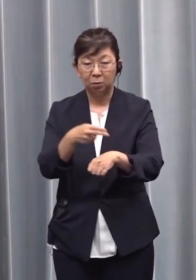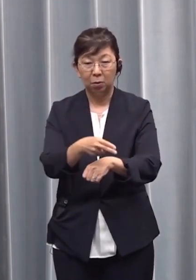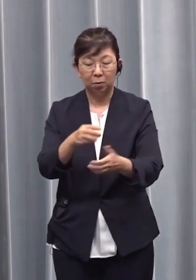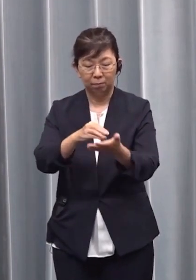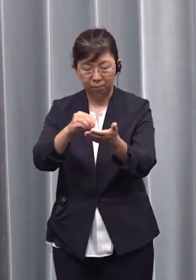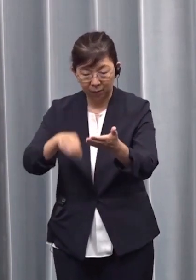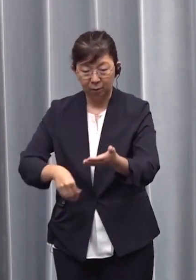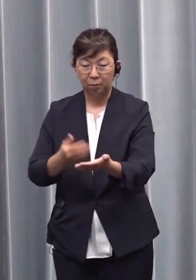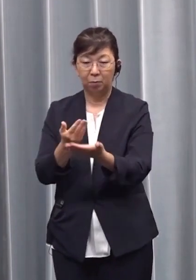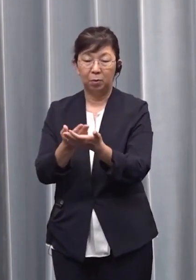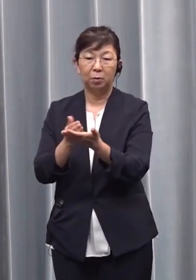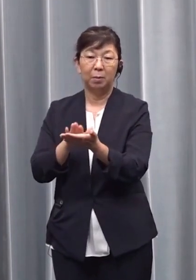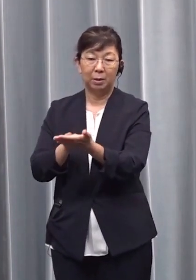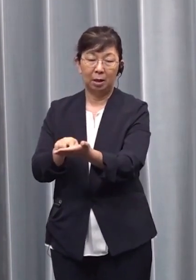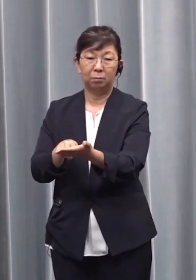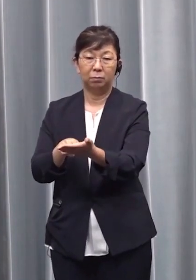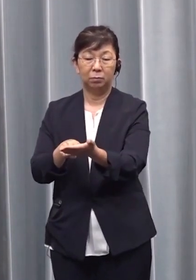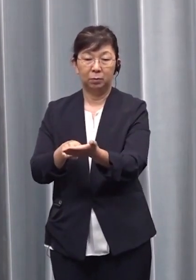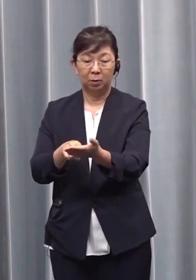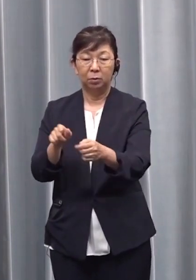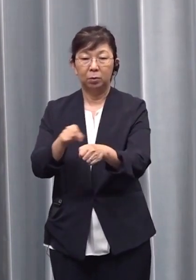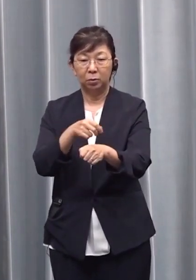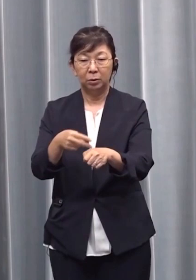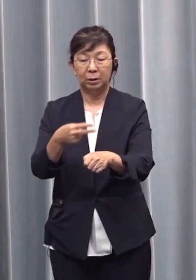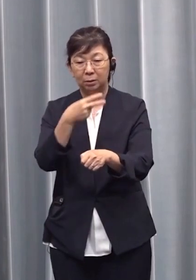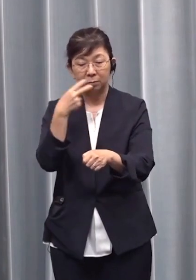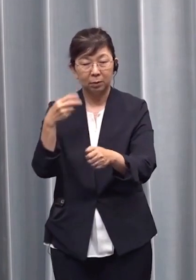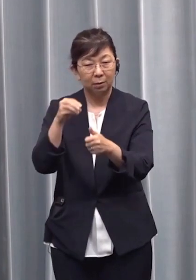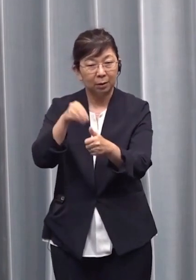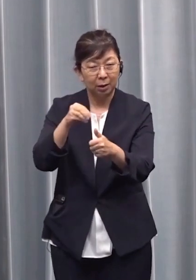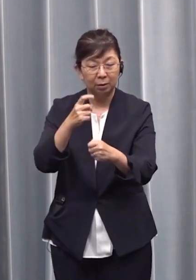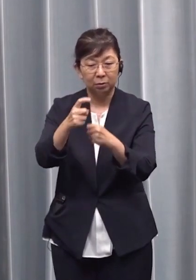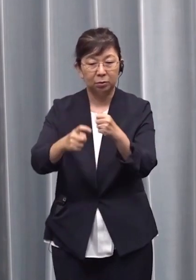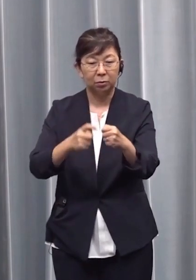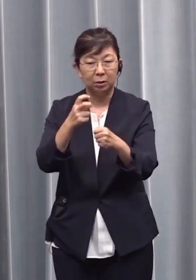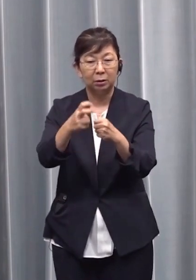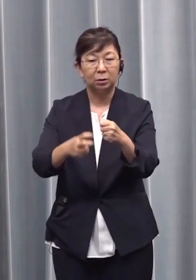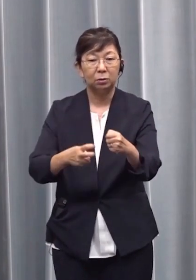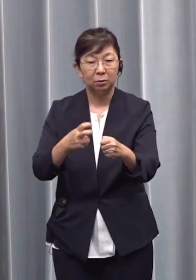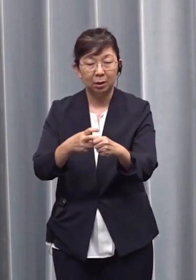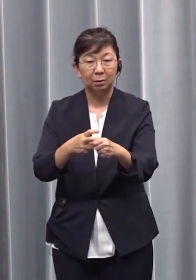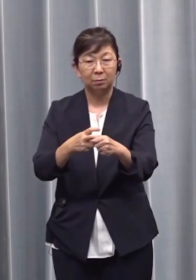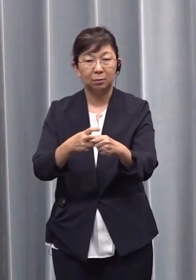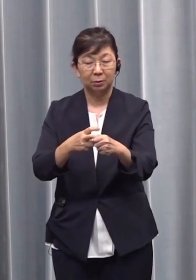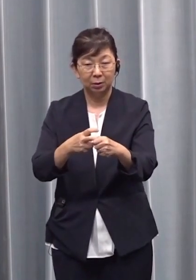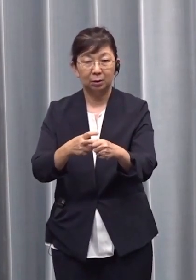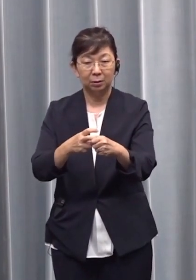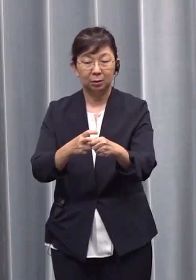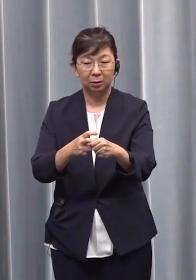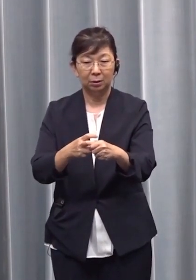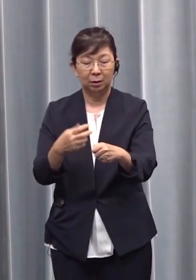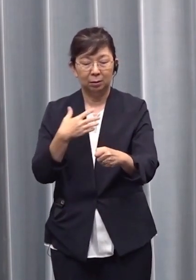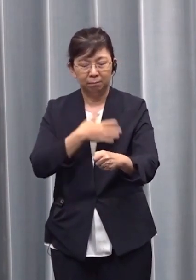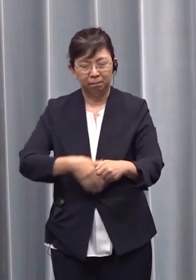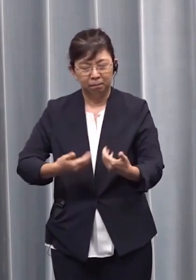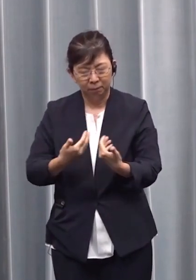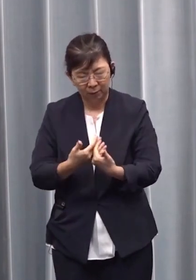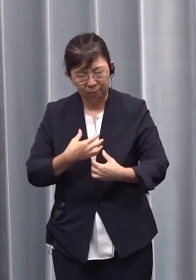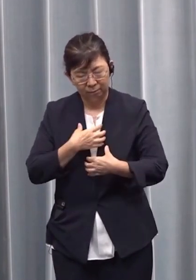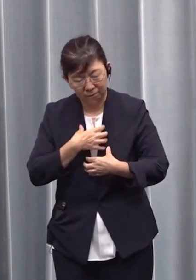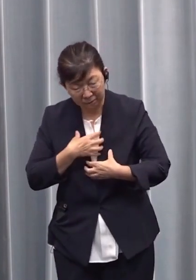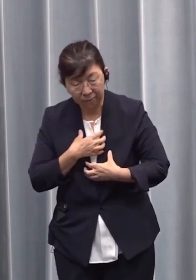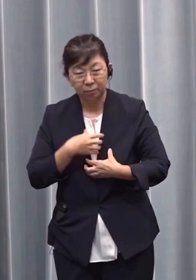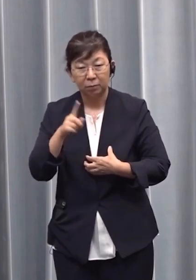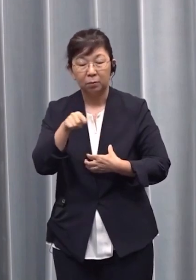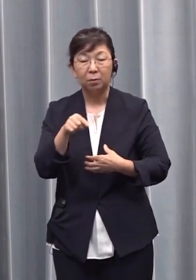。この性被害、特に少年犯罪に対する性被害、10年20年後に突如そういった症状が発症して今でも苦しんでいる方が